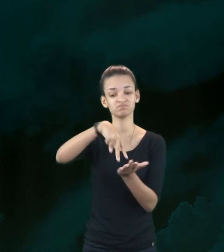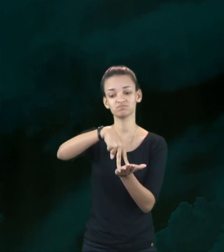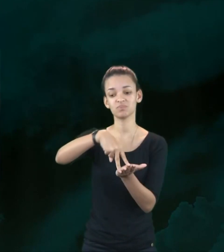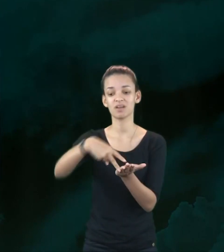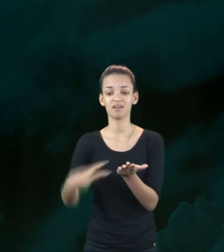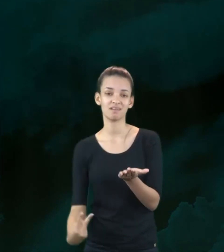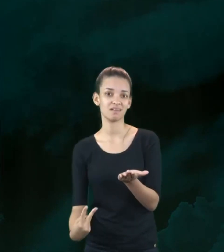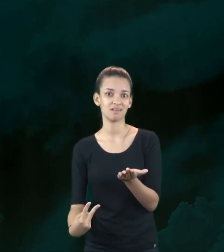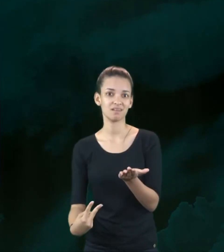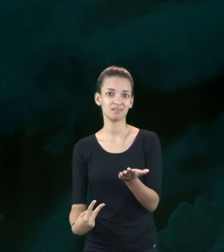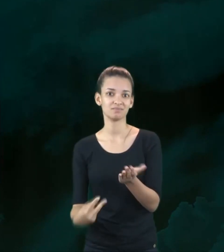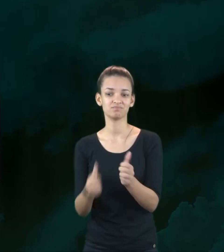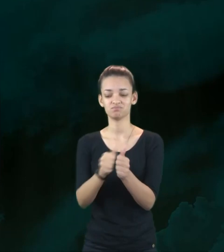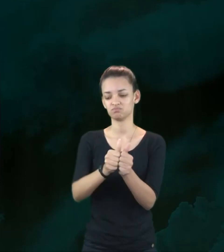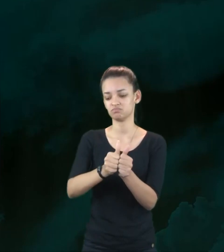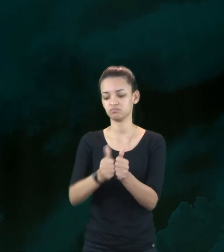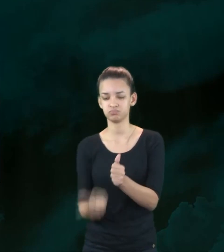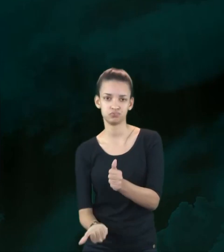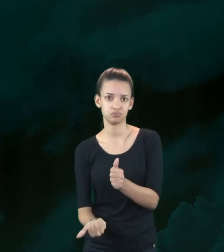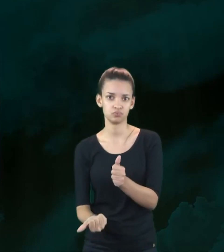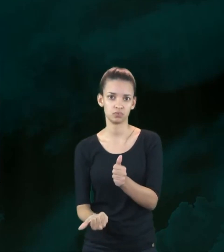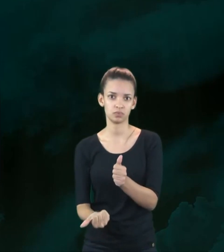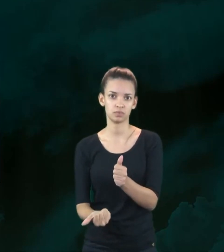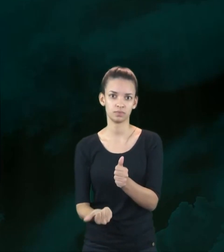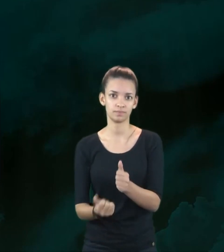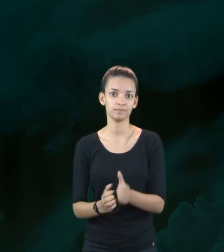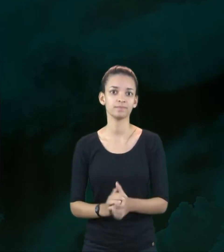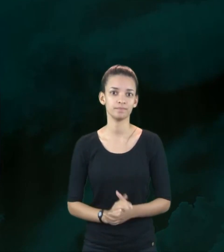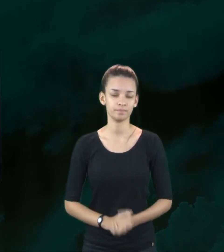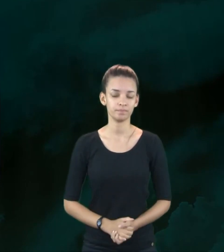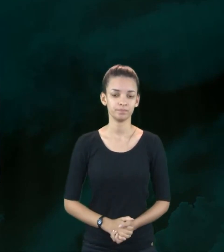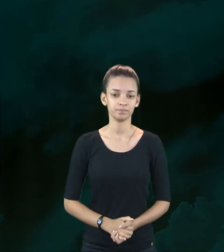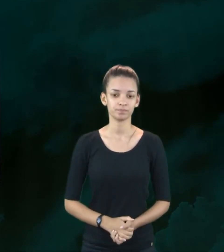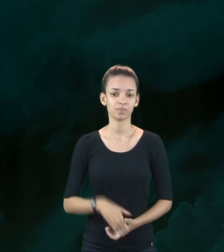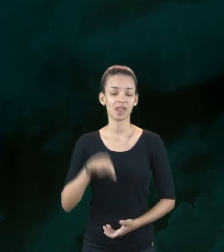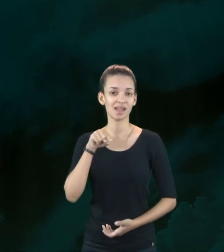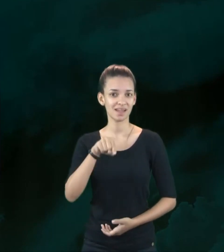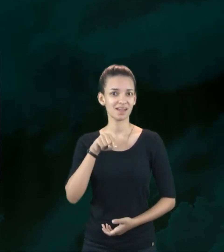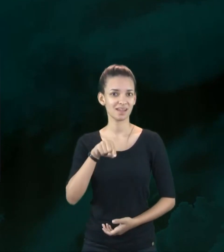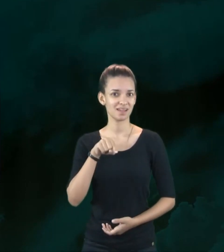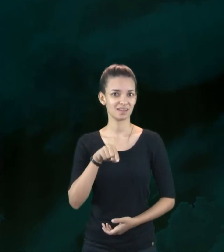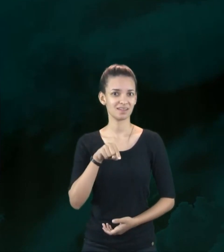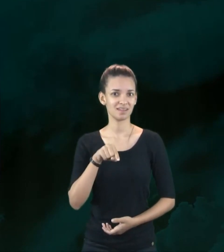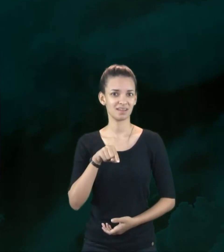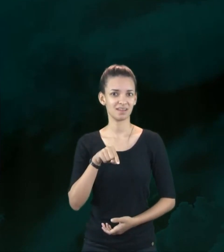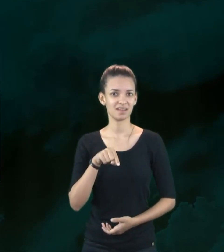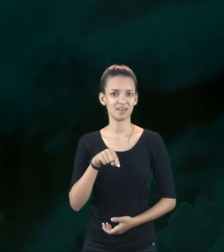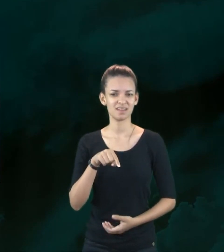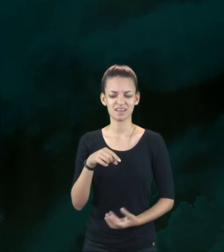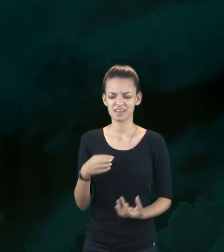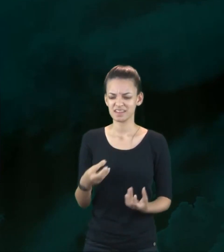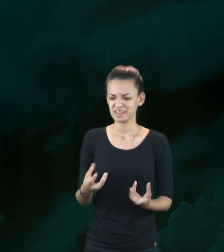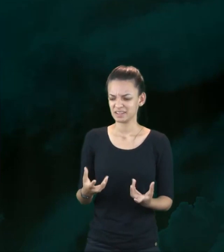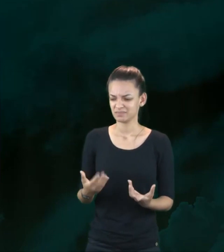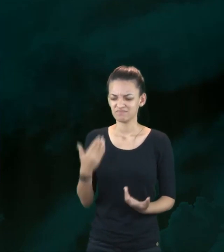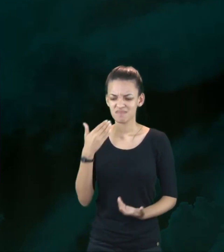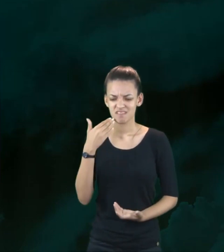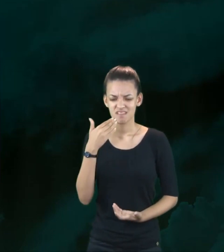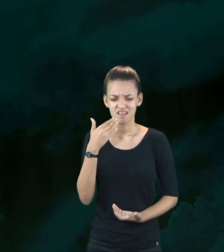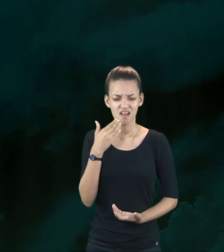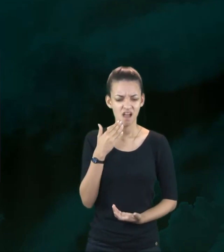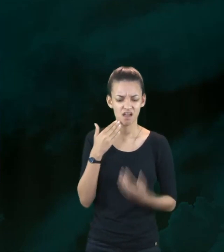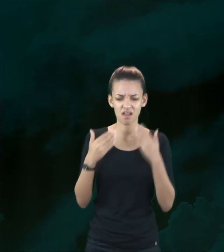significa depravados. Então, esses eram uma deformação, uma coisa,